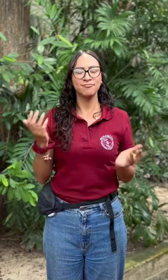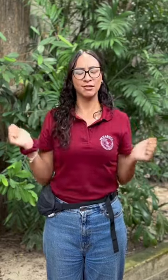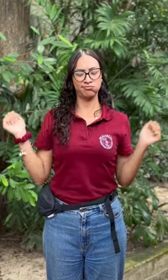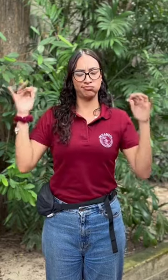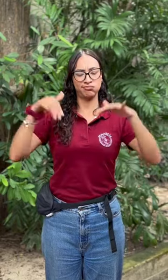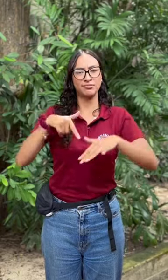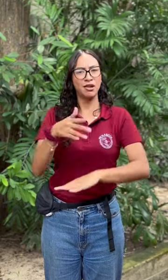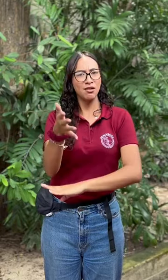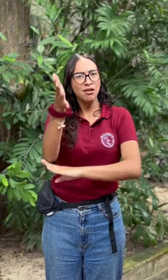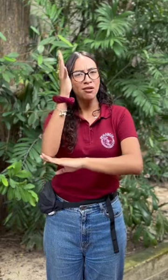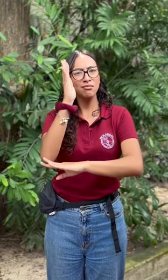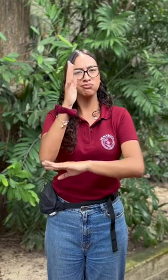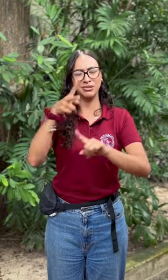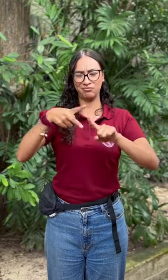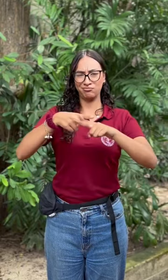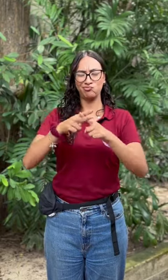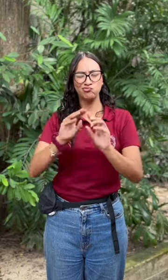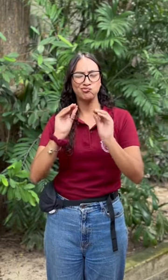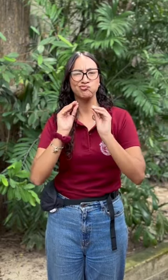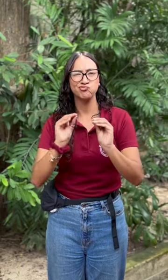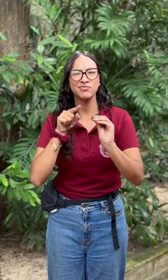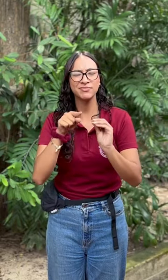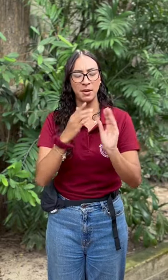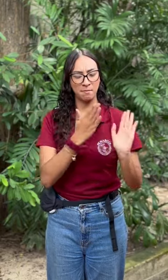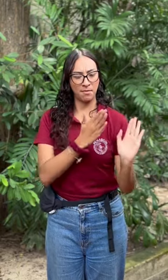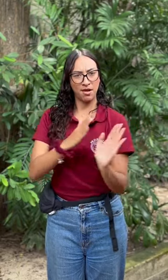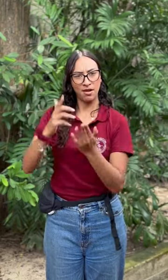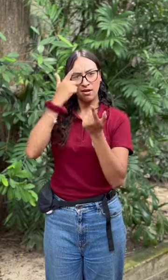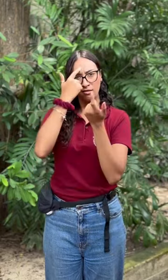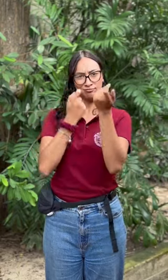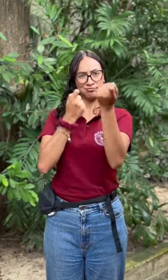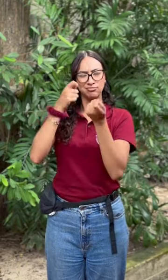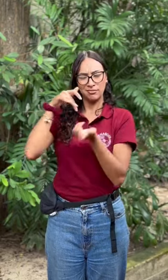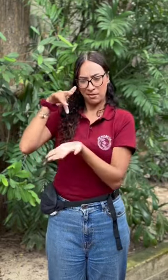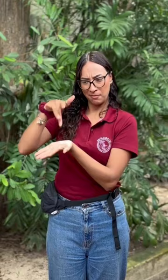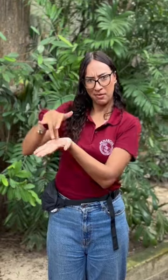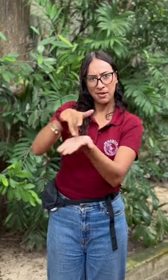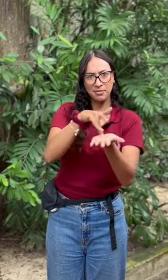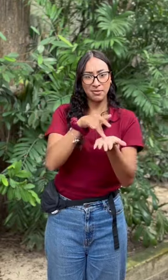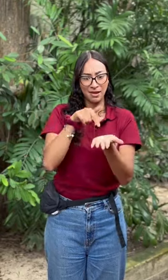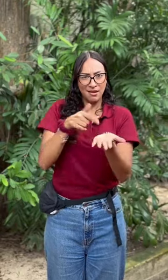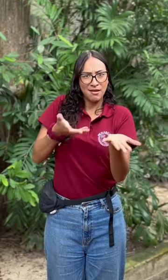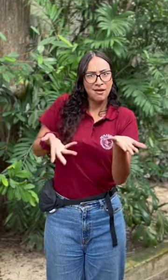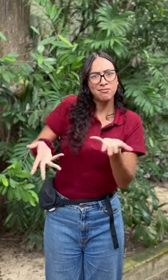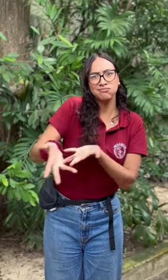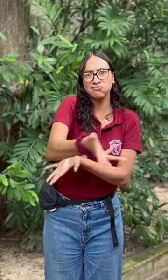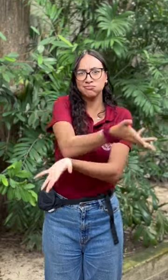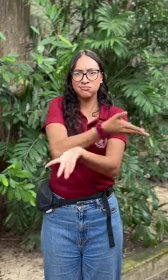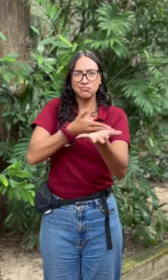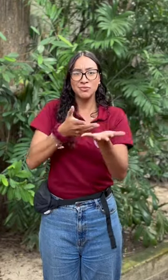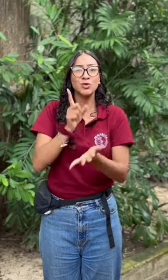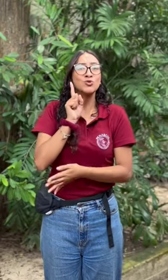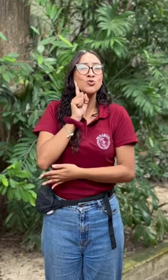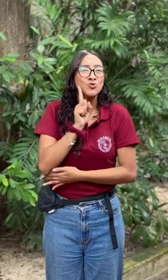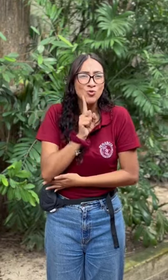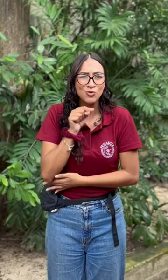día estuvimos en un encuentro llamado taller de planeación estratégica participativa en el